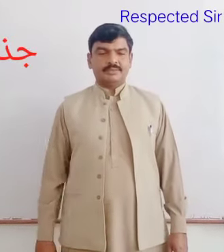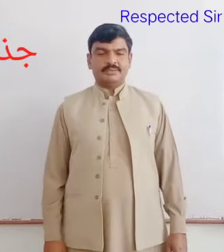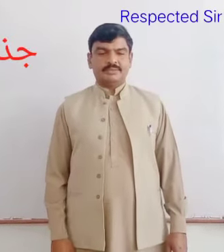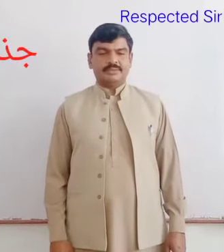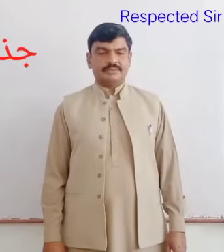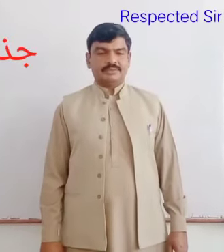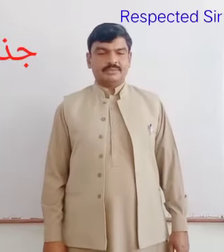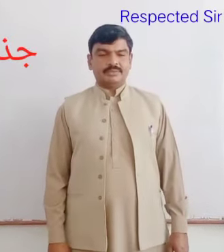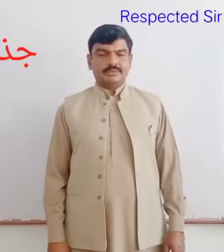जज्ब होना,